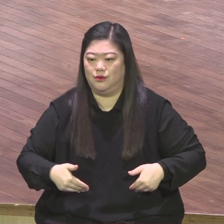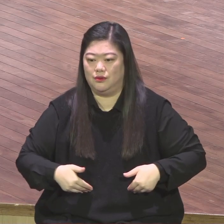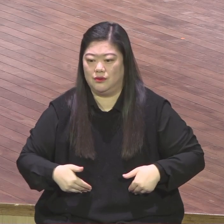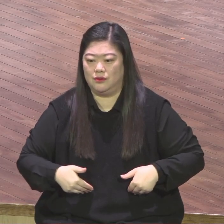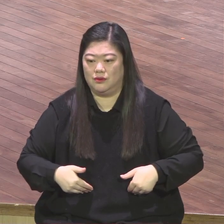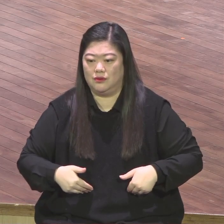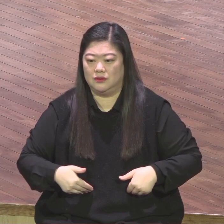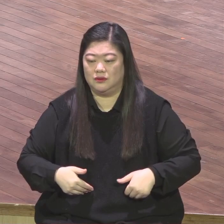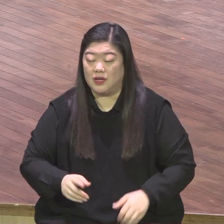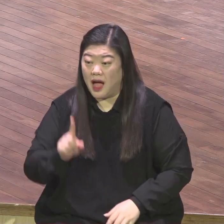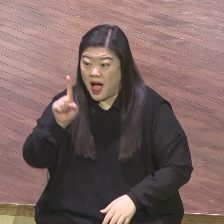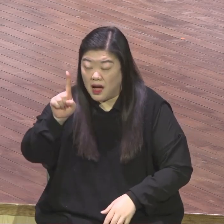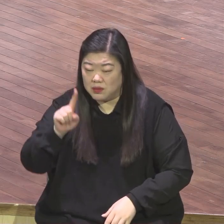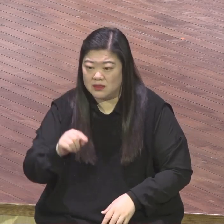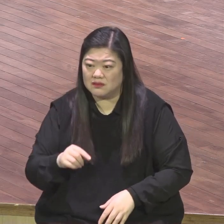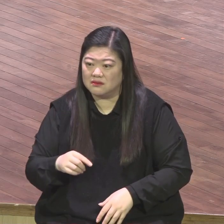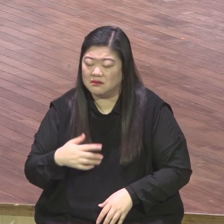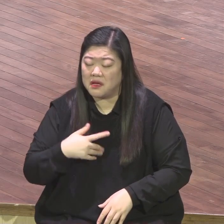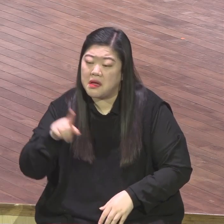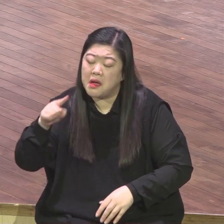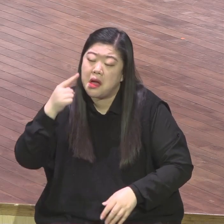달려간다고 고백해서 달려간다고.